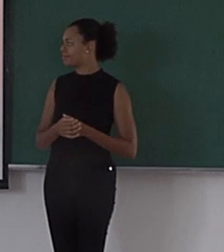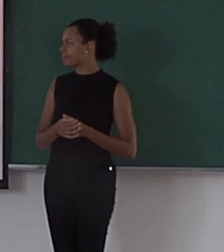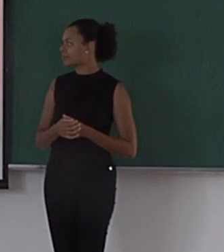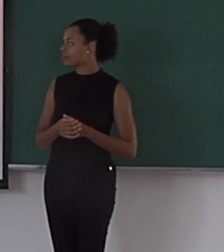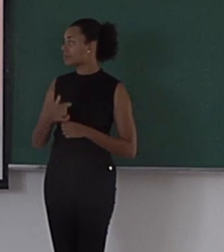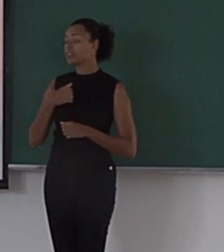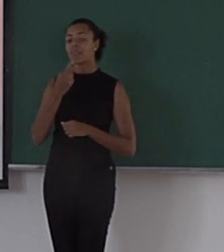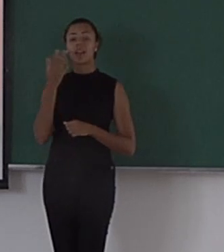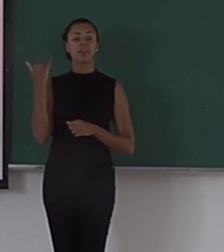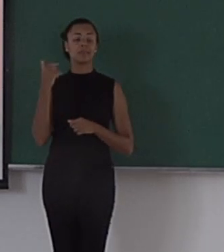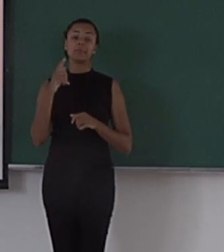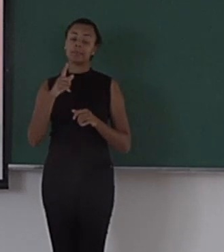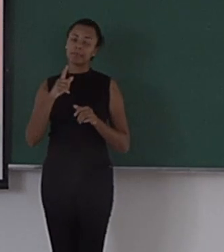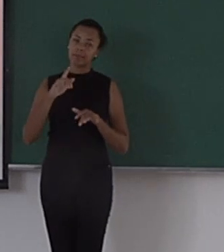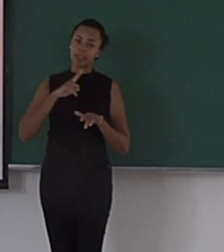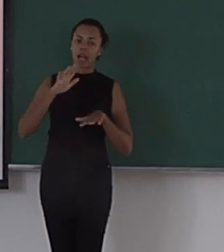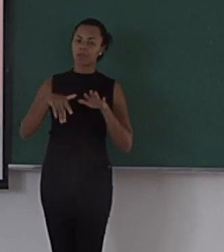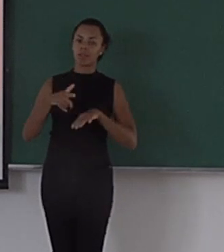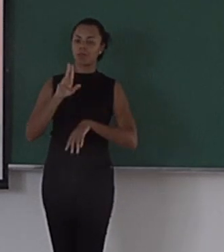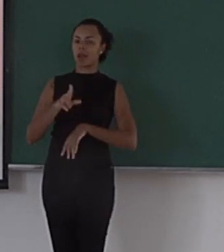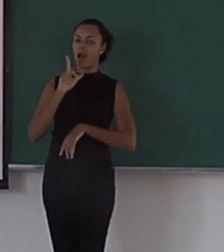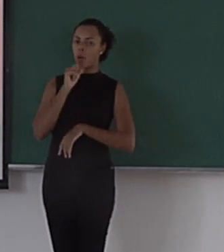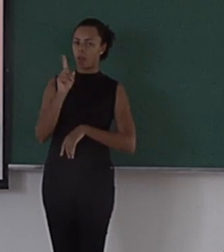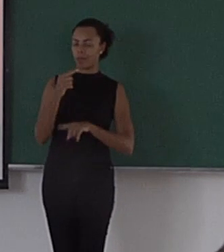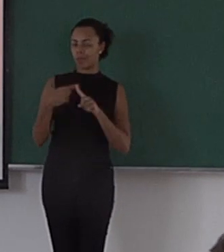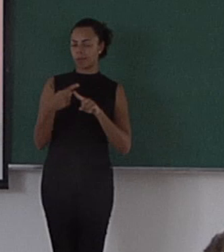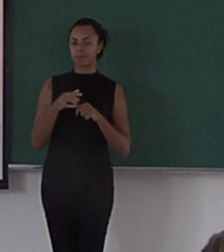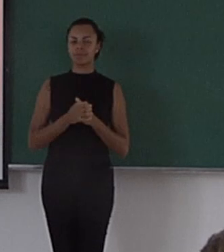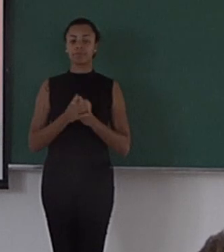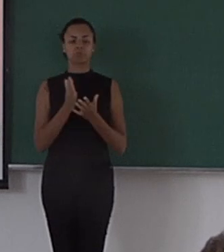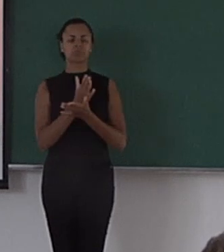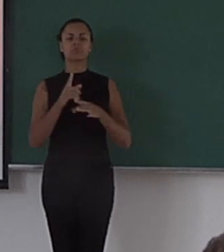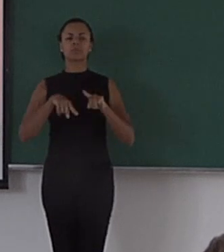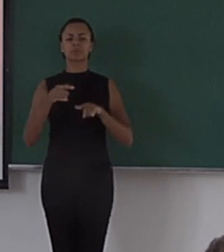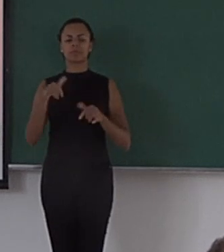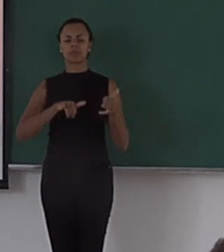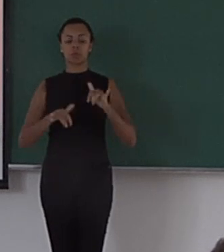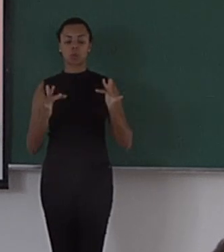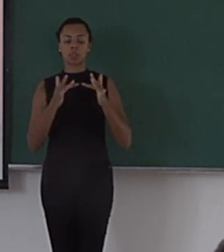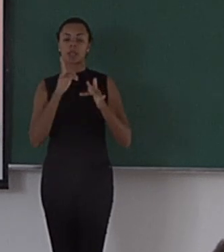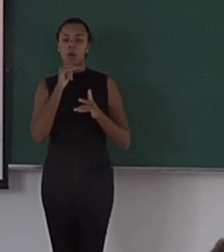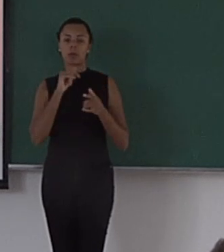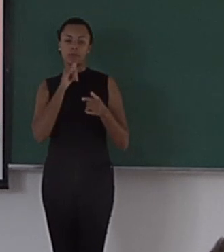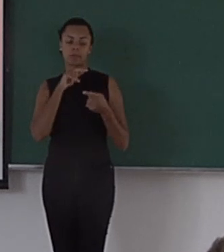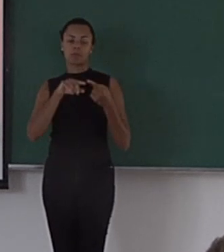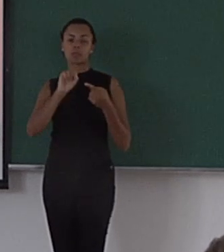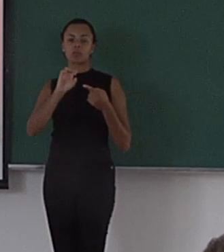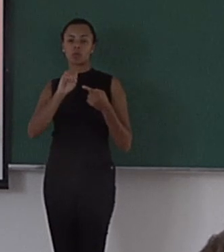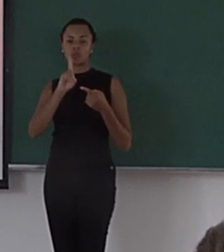para vocês, existem controvérsias, porque existem algumas substâncias que às vezes em contato com a água, por exemplo,